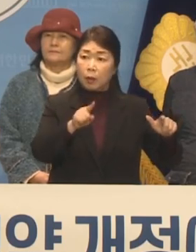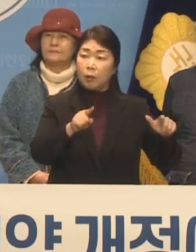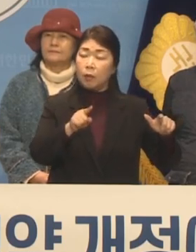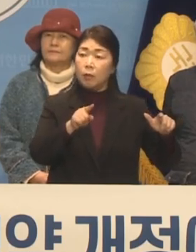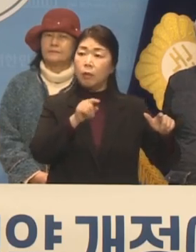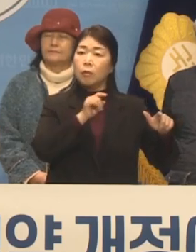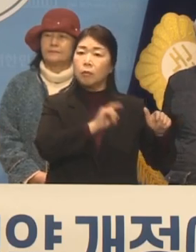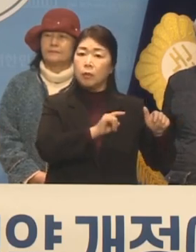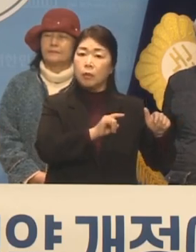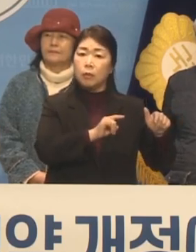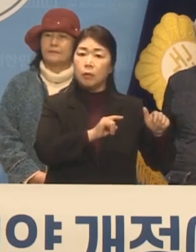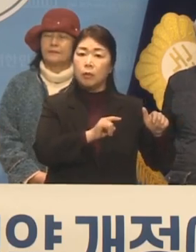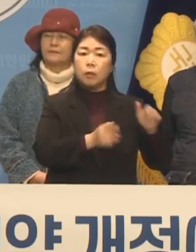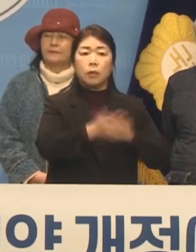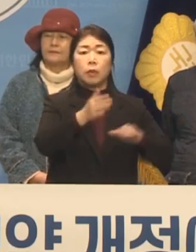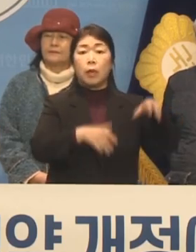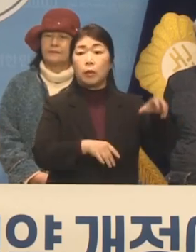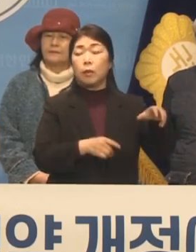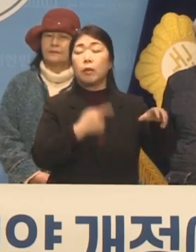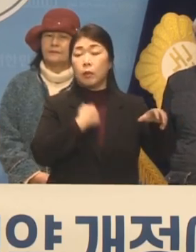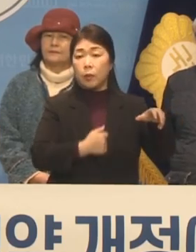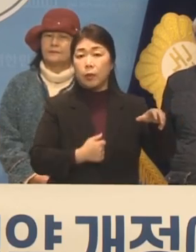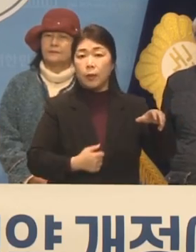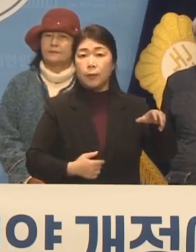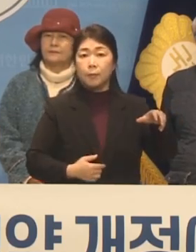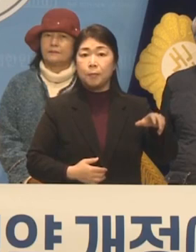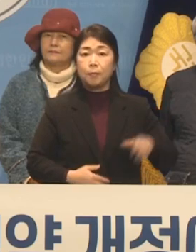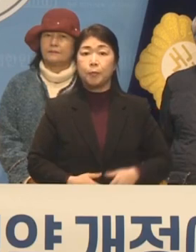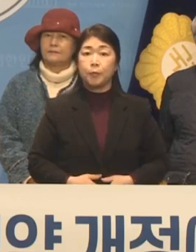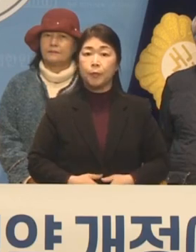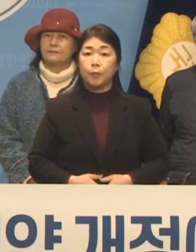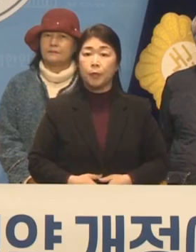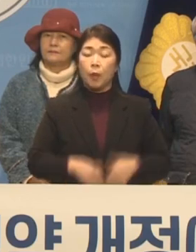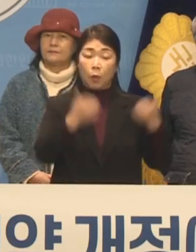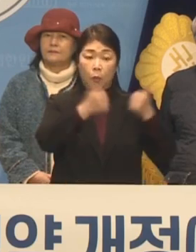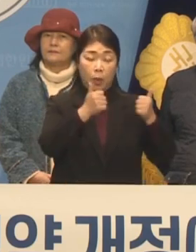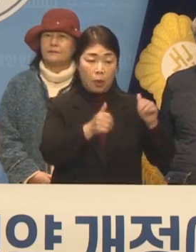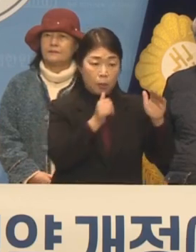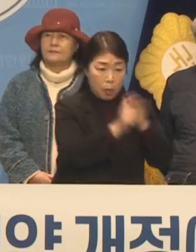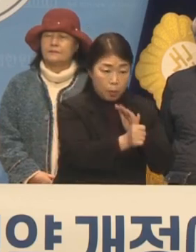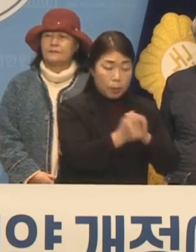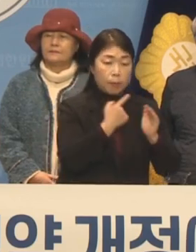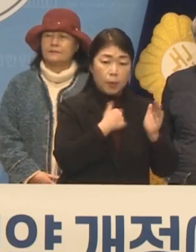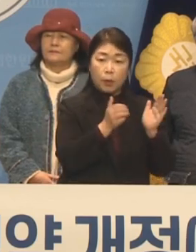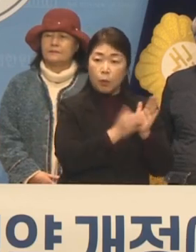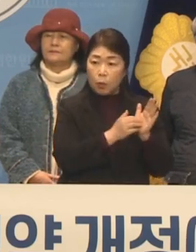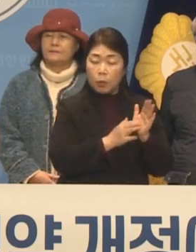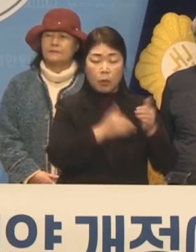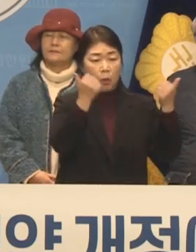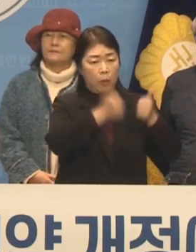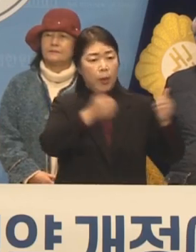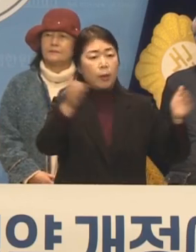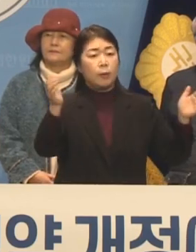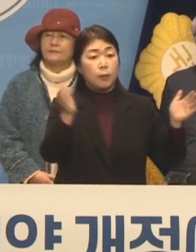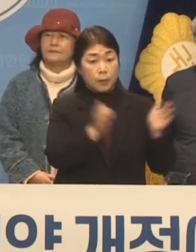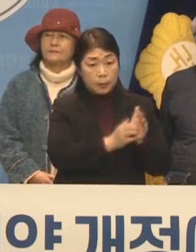아틀란타 시에서 있었던 그 회의에 방문했다가 회의를